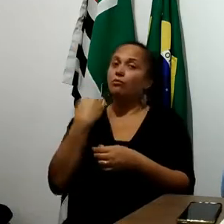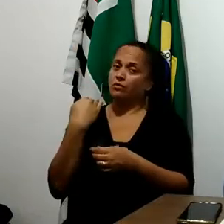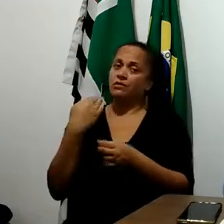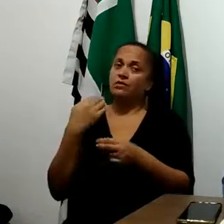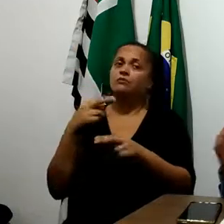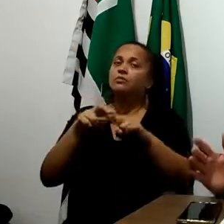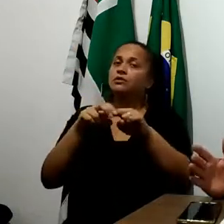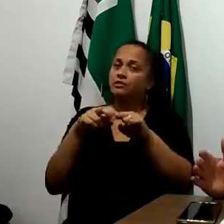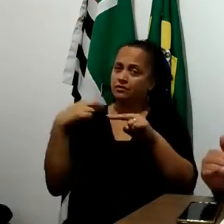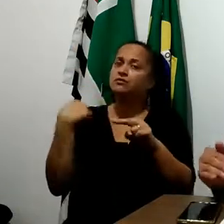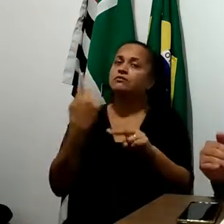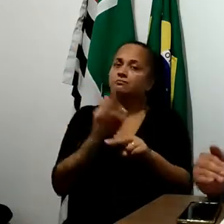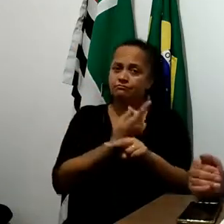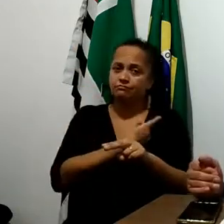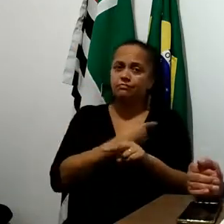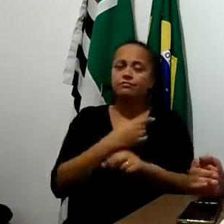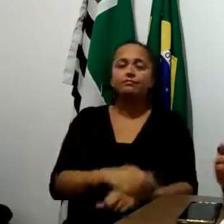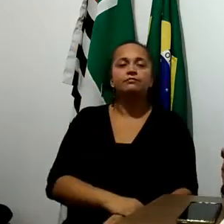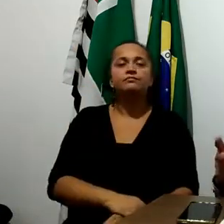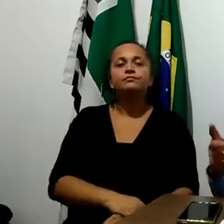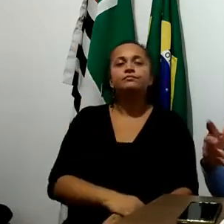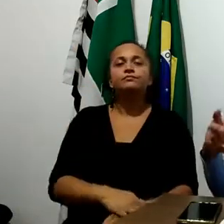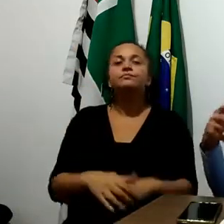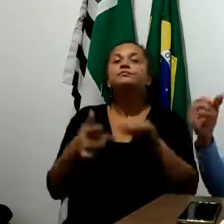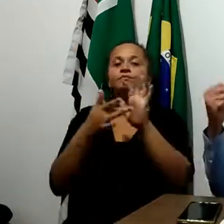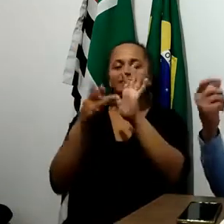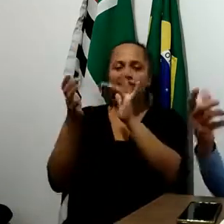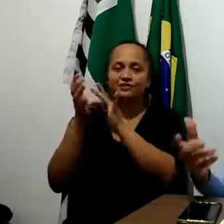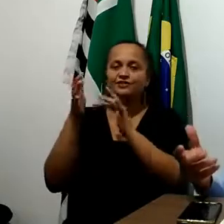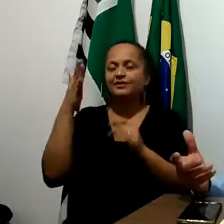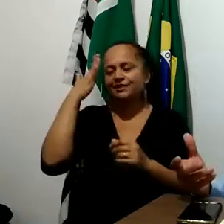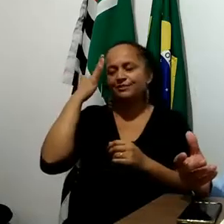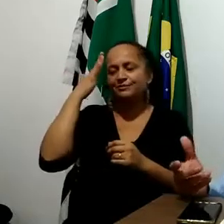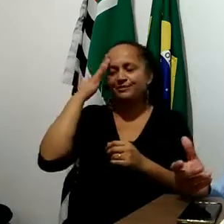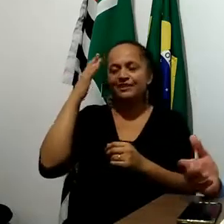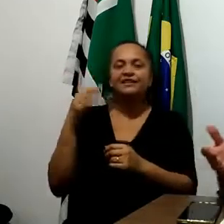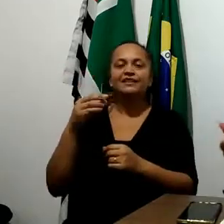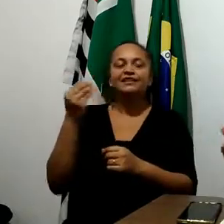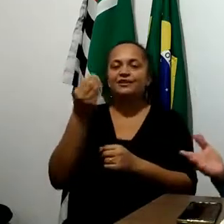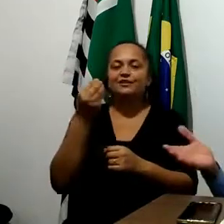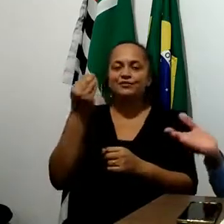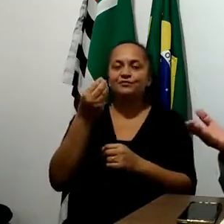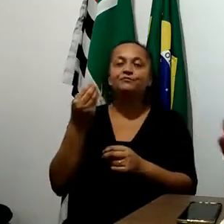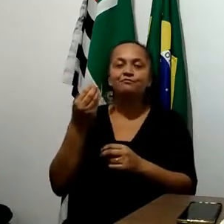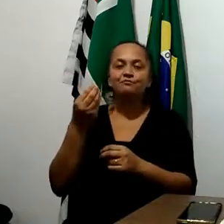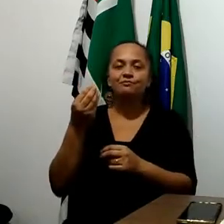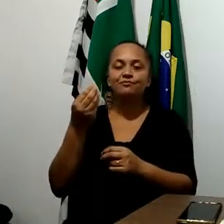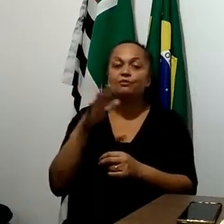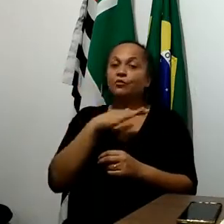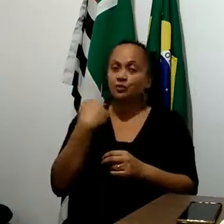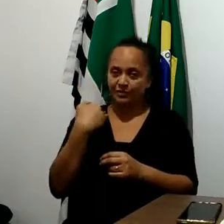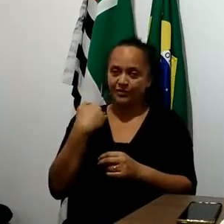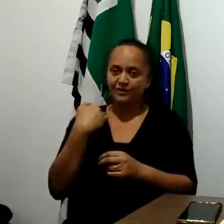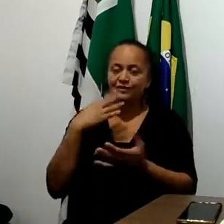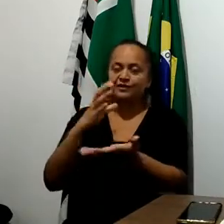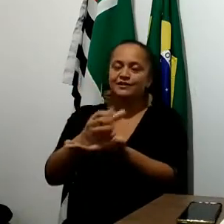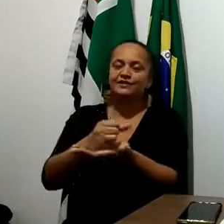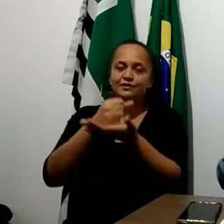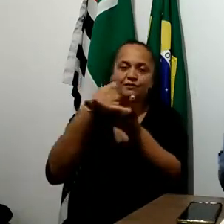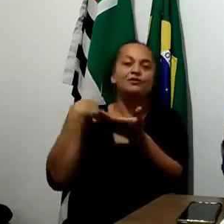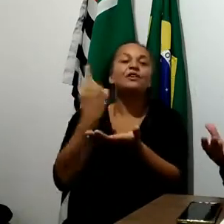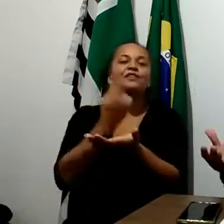ele não levou em conta o sofrimento, por causa de uma alegria que ele ia ter. E essa alegria, você sabe que só